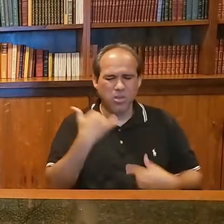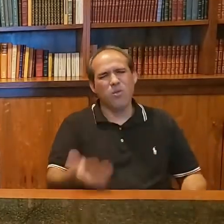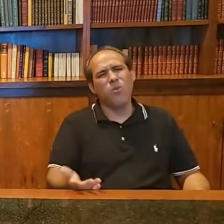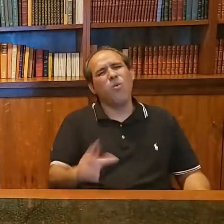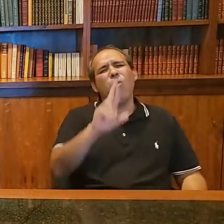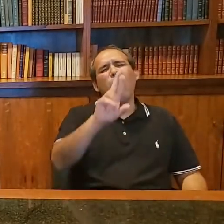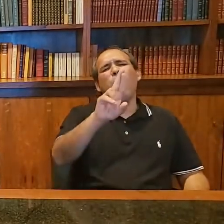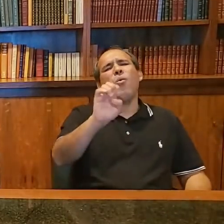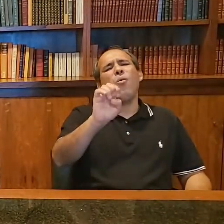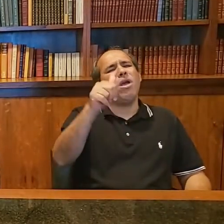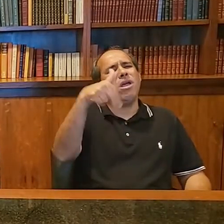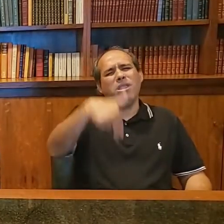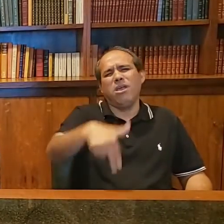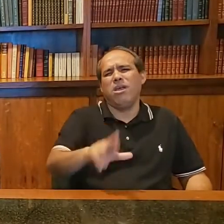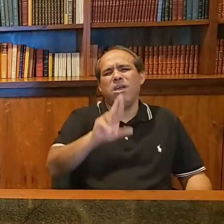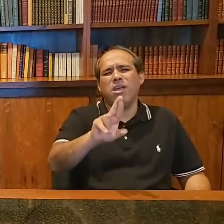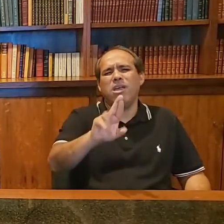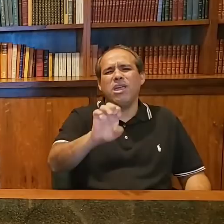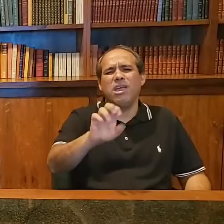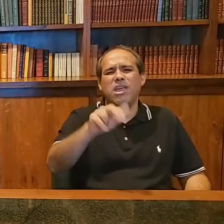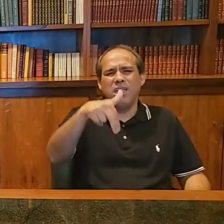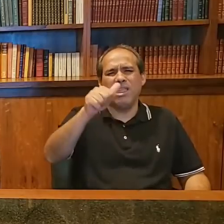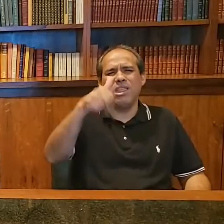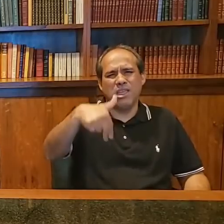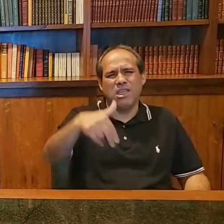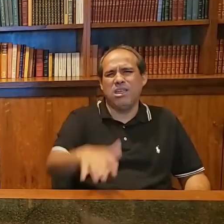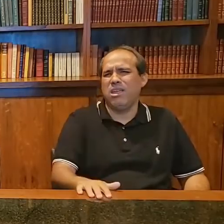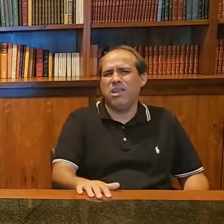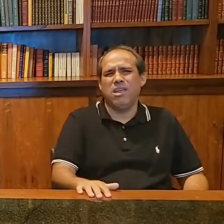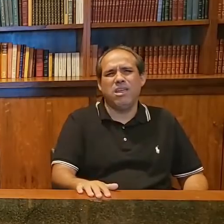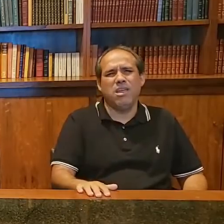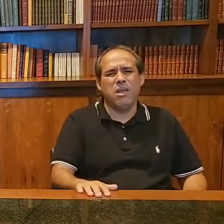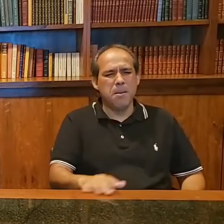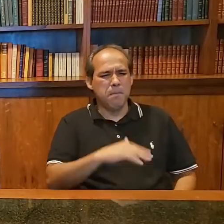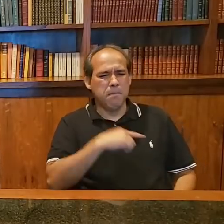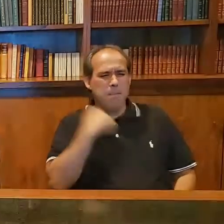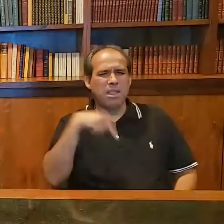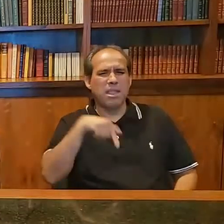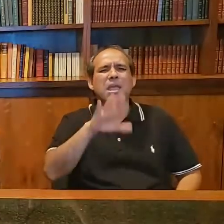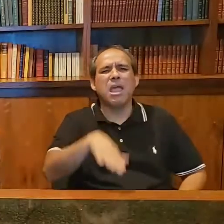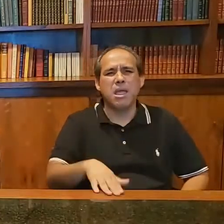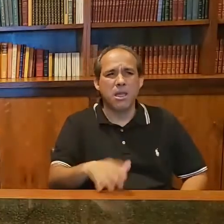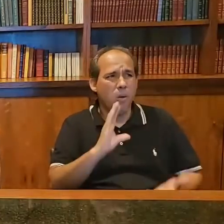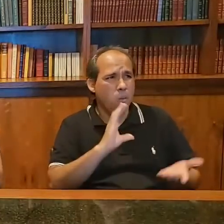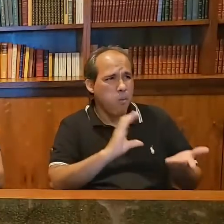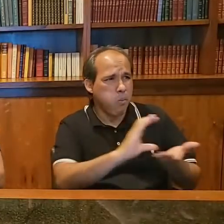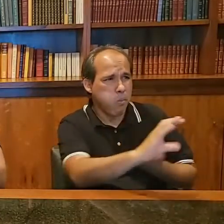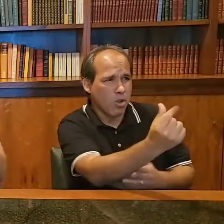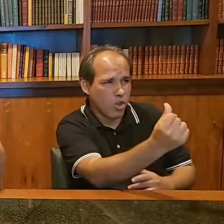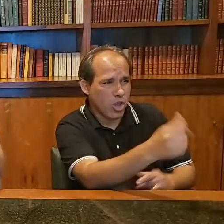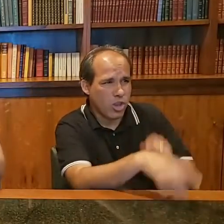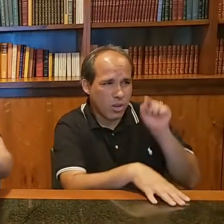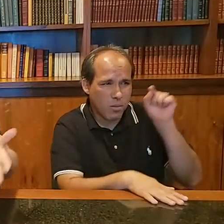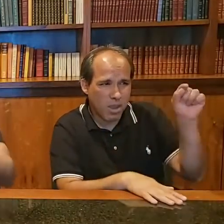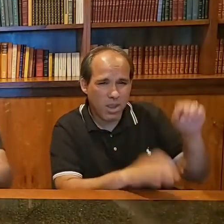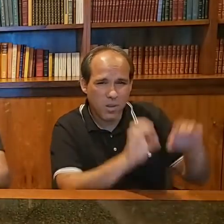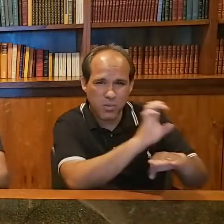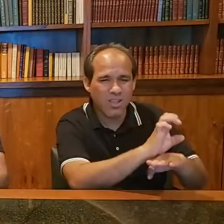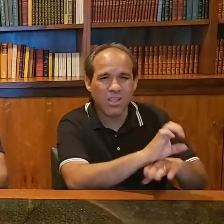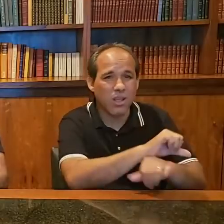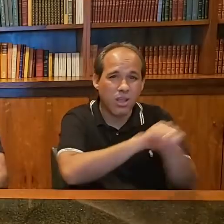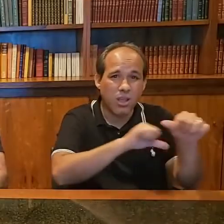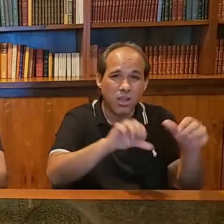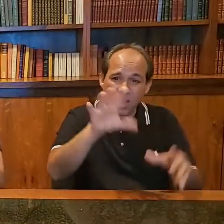que mata a gente não é quem manda dinheiro para o Estado. É para quem desvia dinheiro do